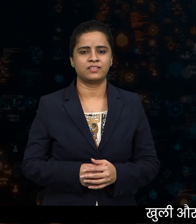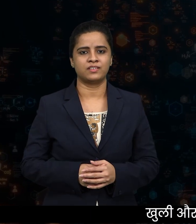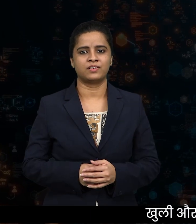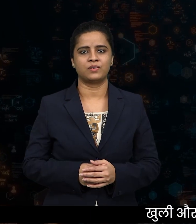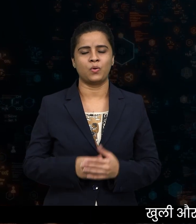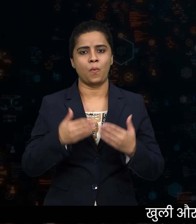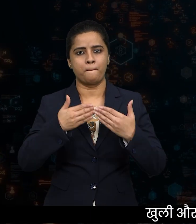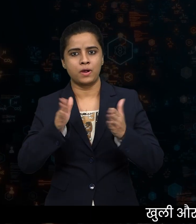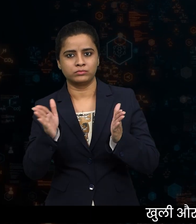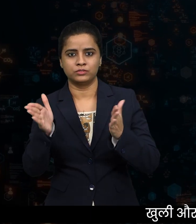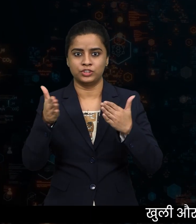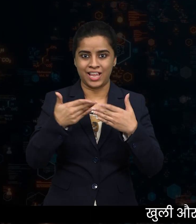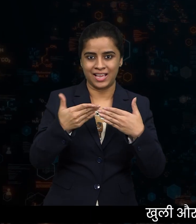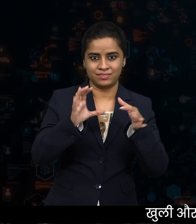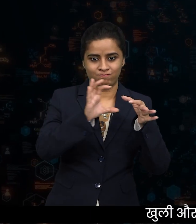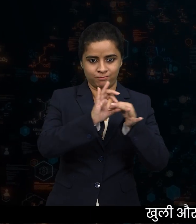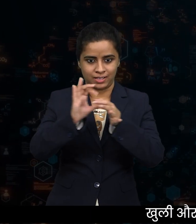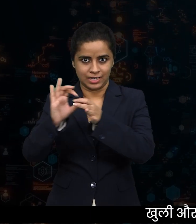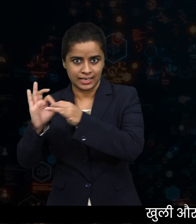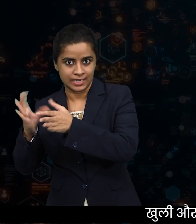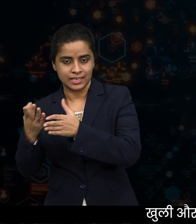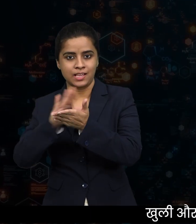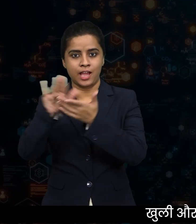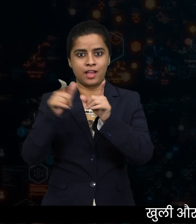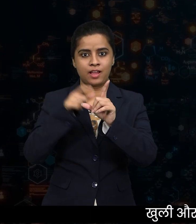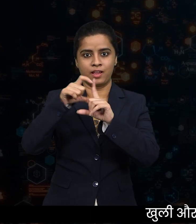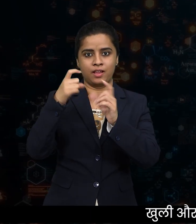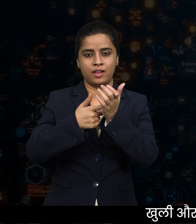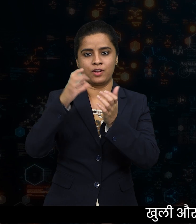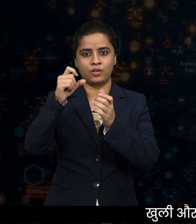खुली और बंद श्रृंखला हाइड्रोकार्बन।